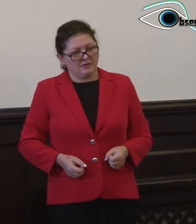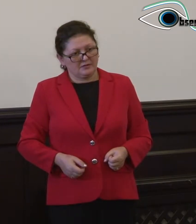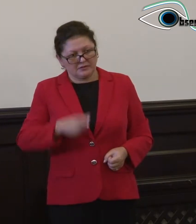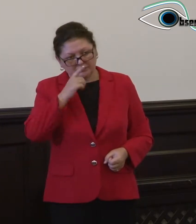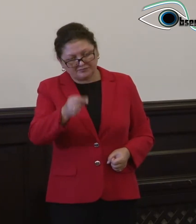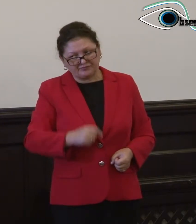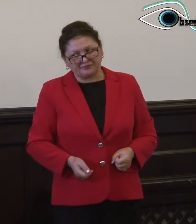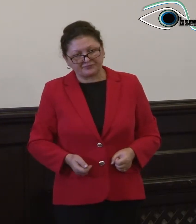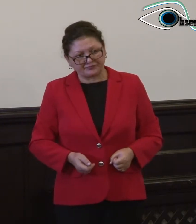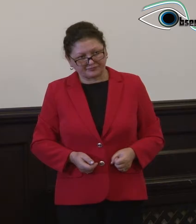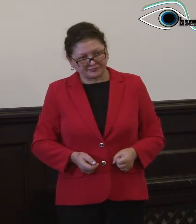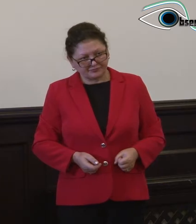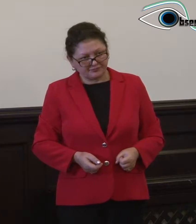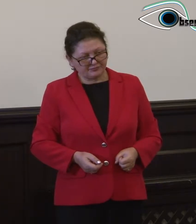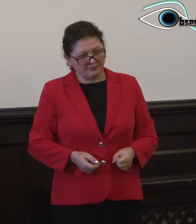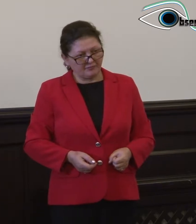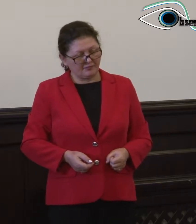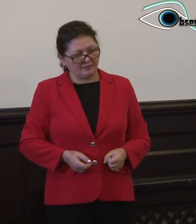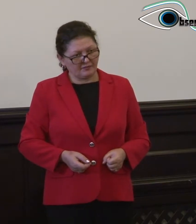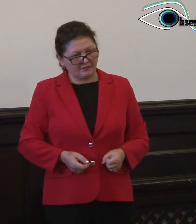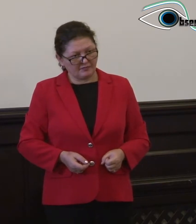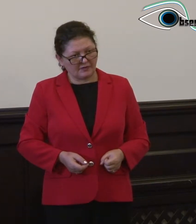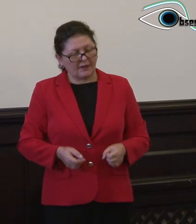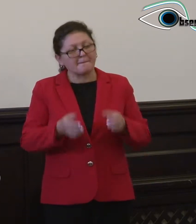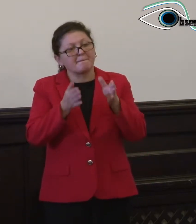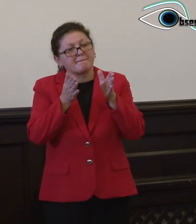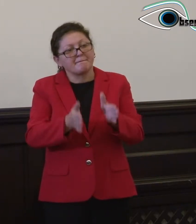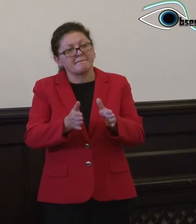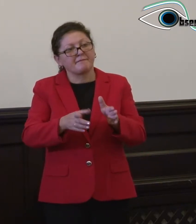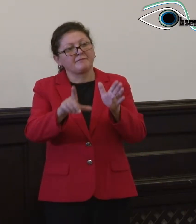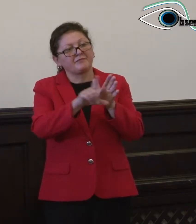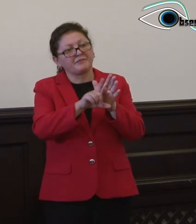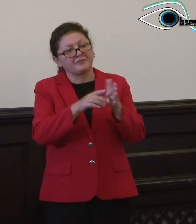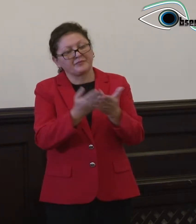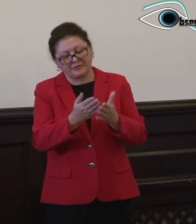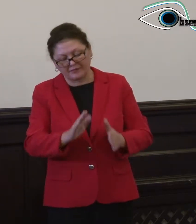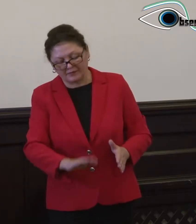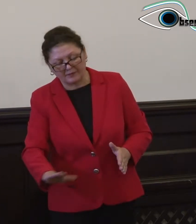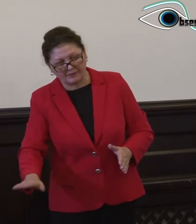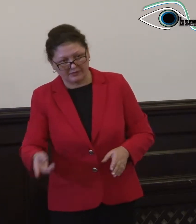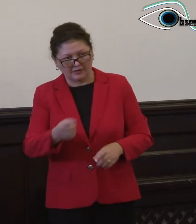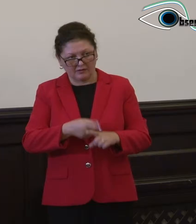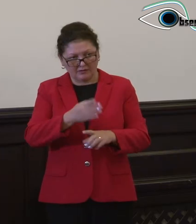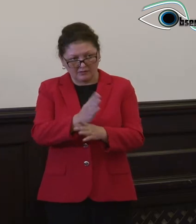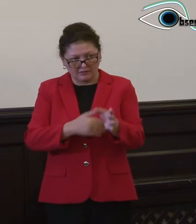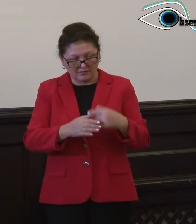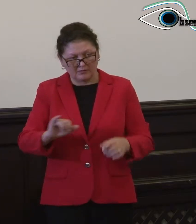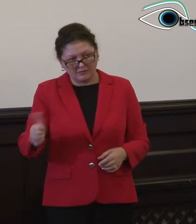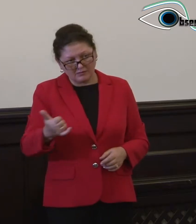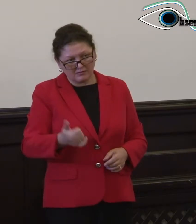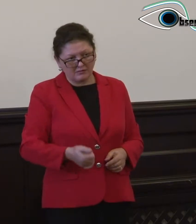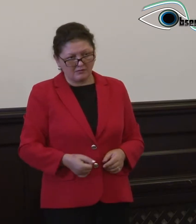referă la mare parte din pachetul legislativ pentru copiii cu dizabilități și